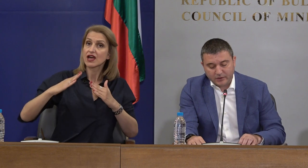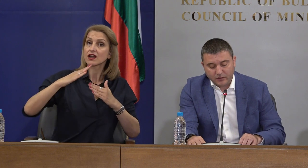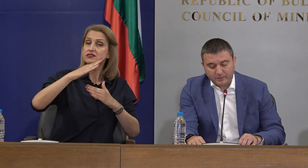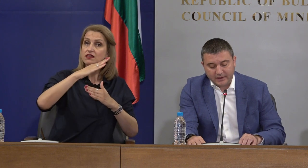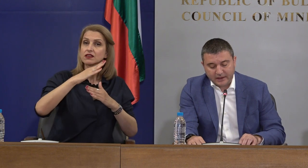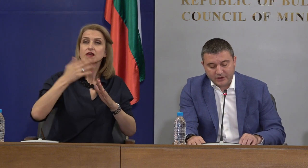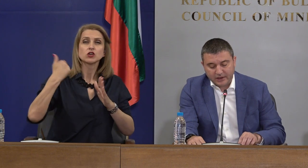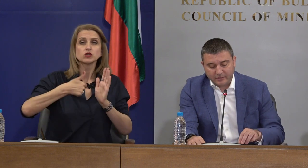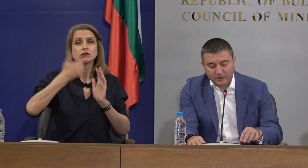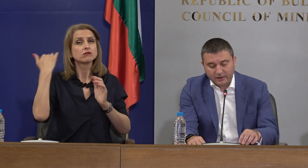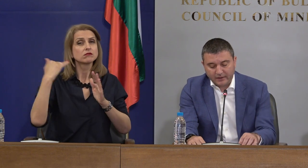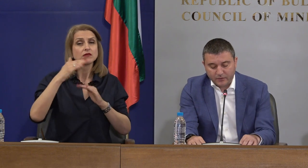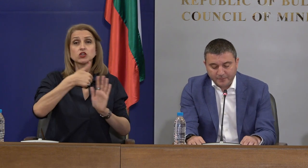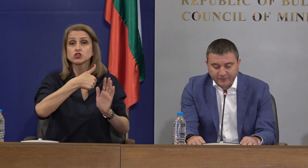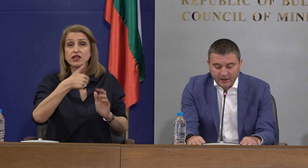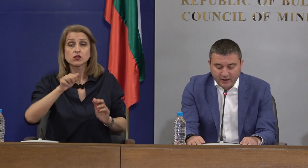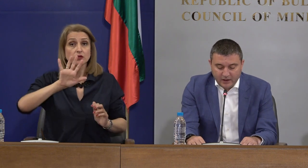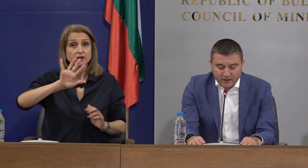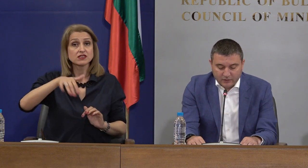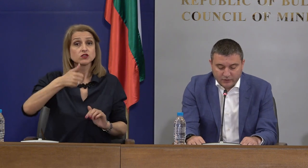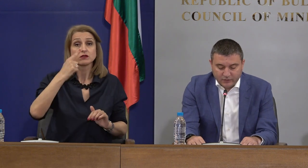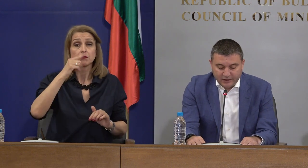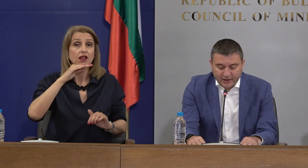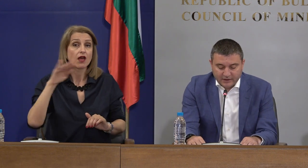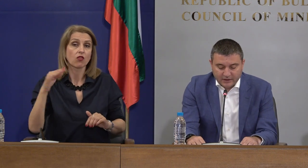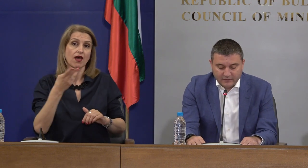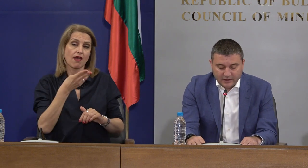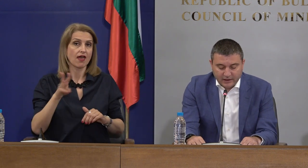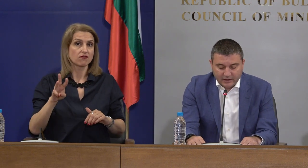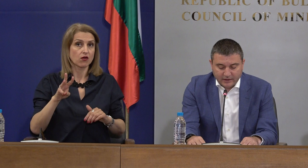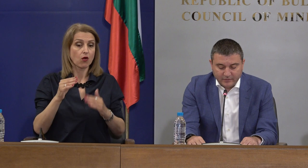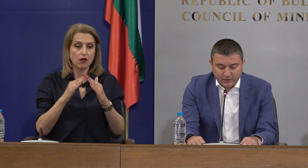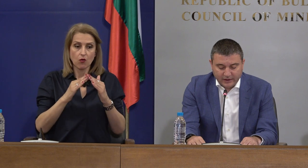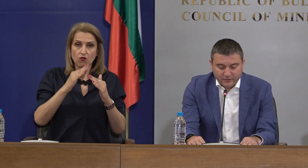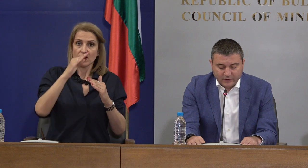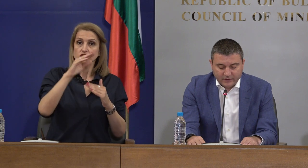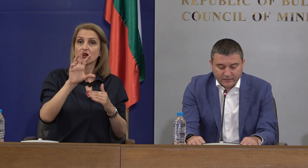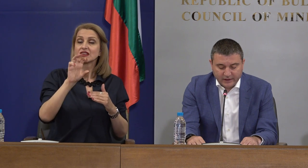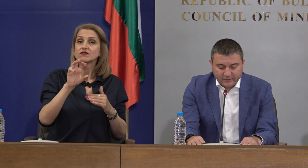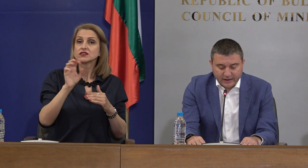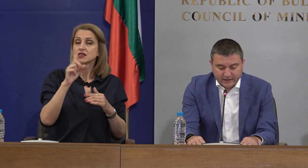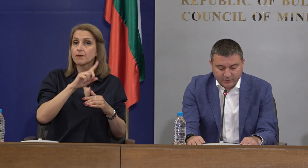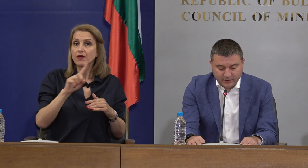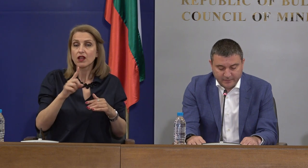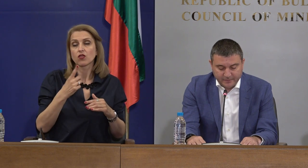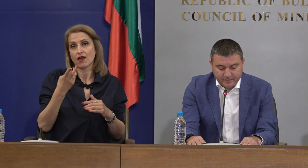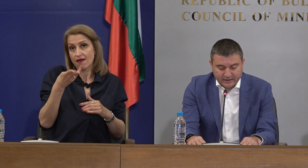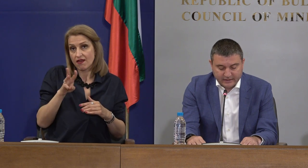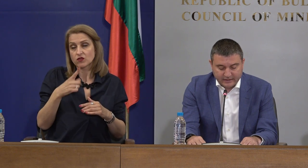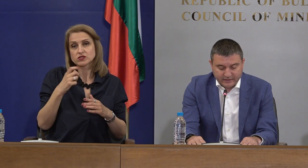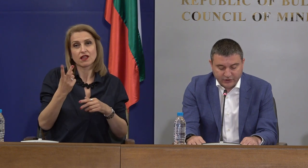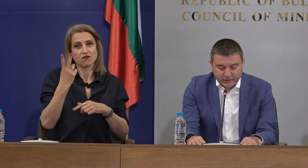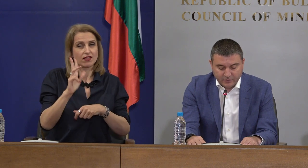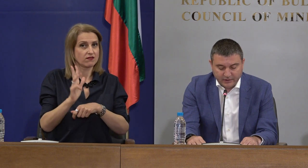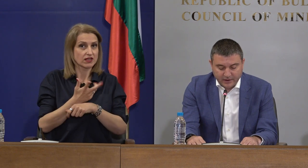достигайки 656 милиона евро, като се увеличава с 90 милиона евро за 2019 година.